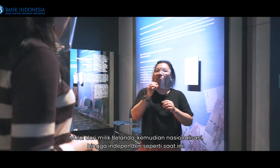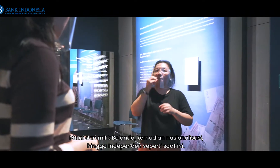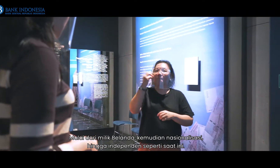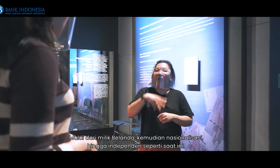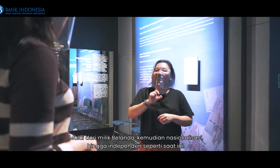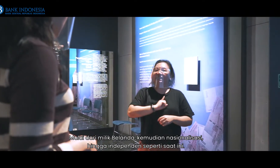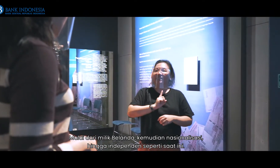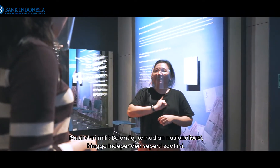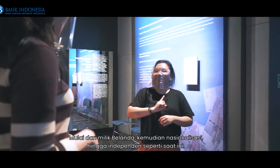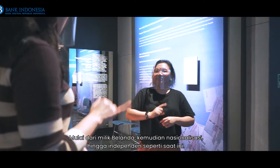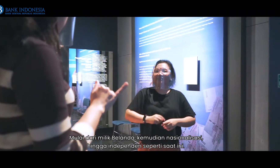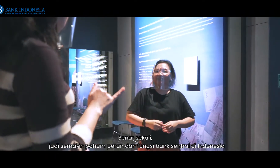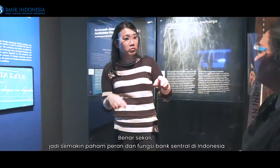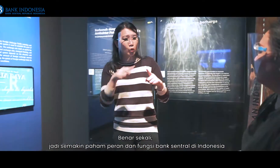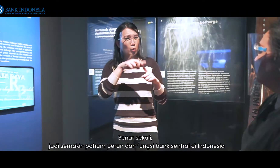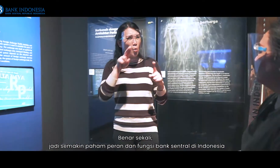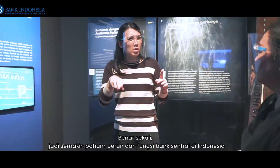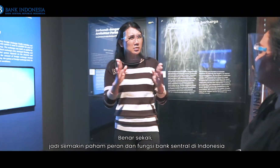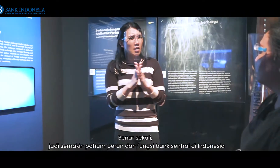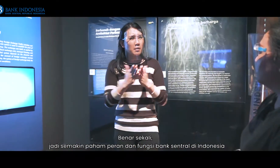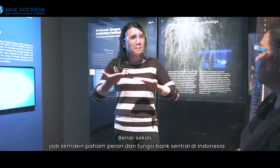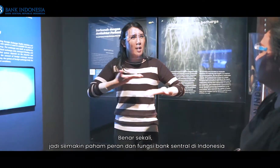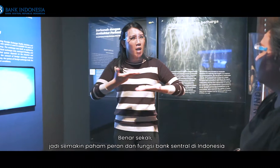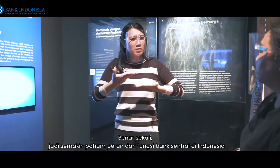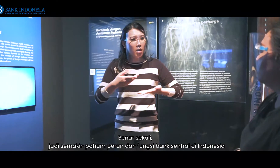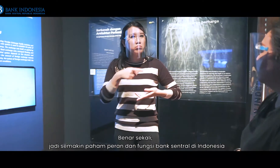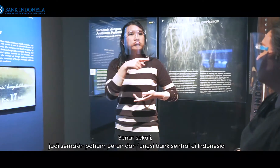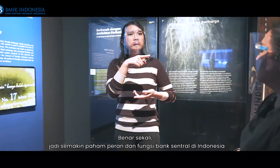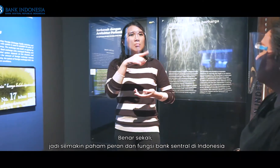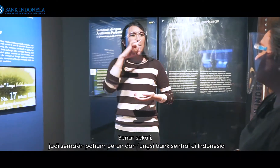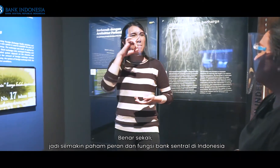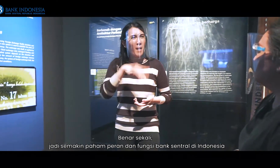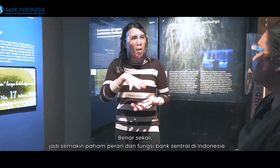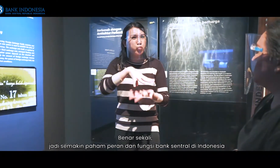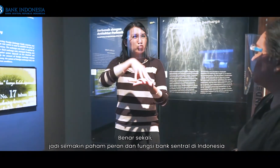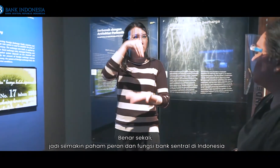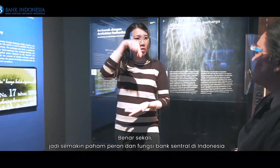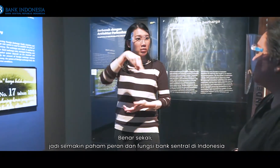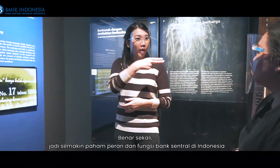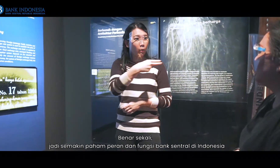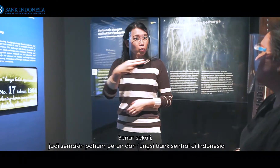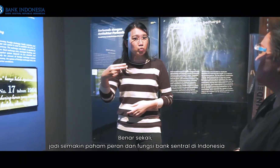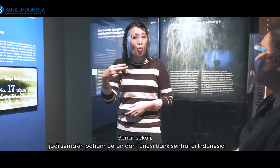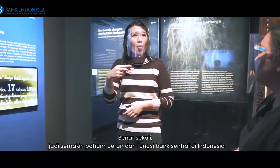seperti saat ini. Benar sekali, jadi semakin paham ya peran dan fungsi bank sentral di Indonesia.